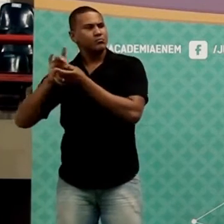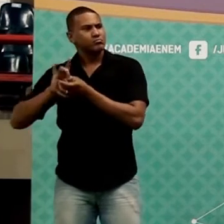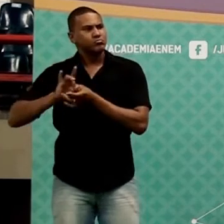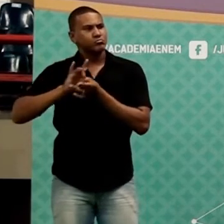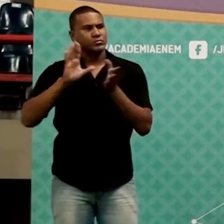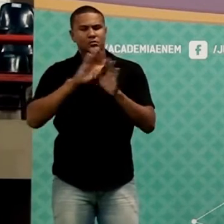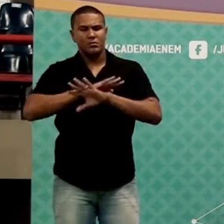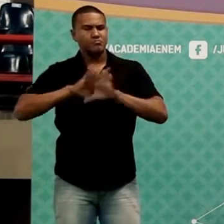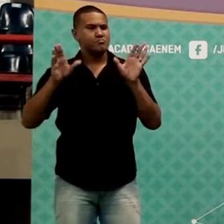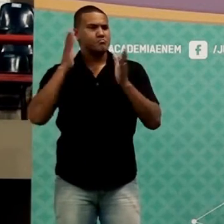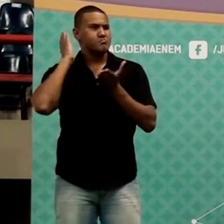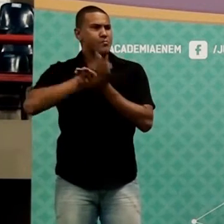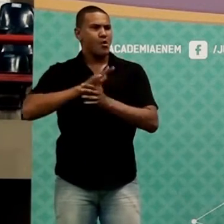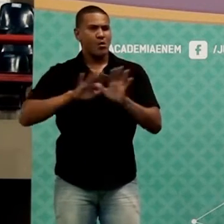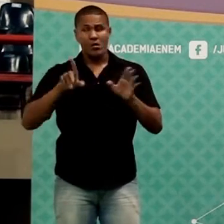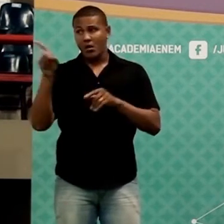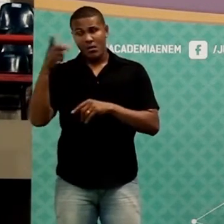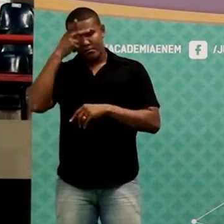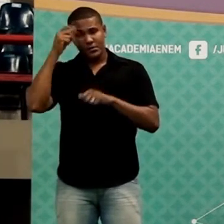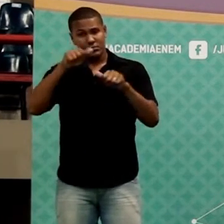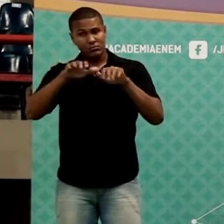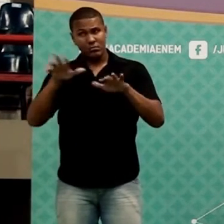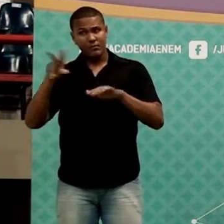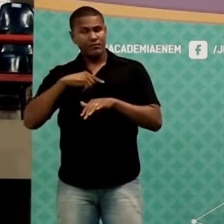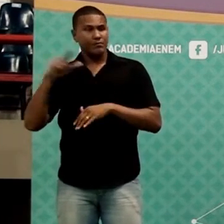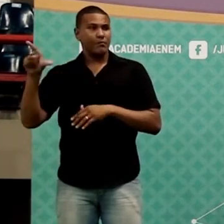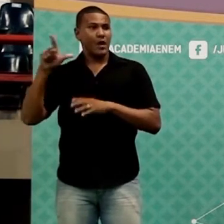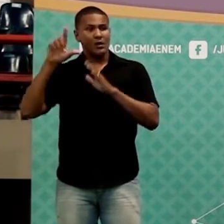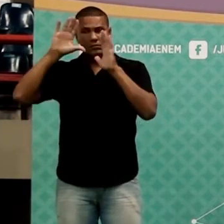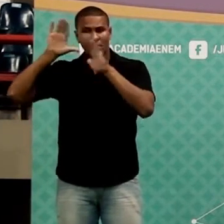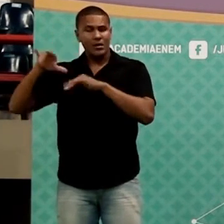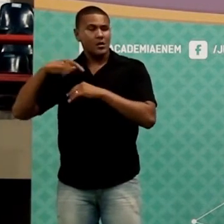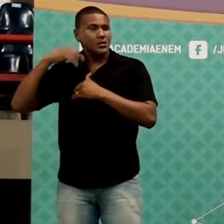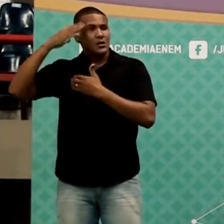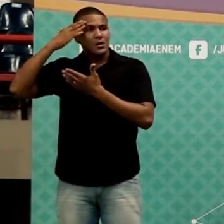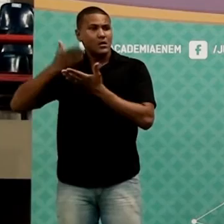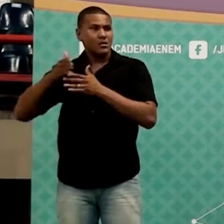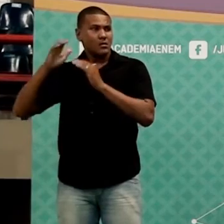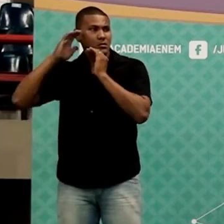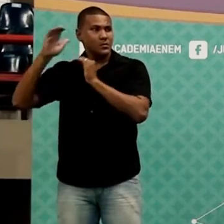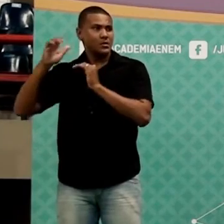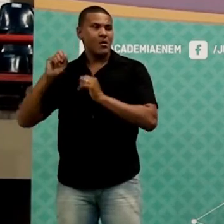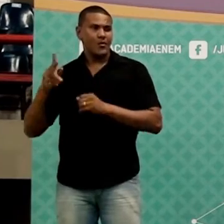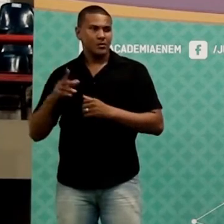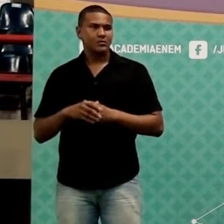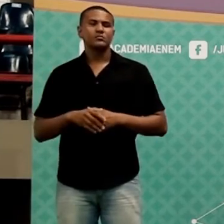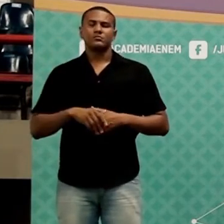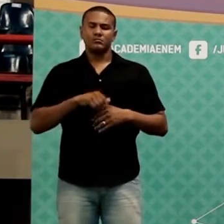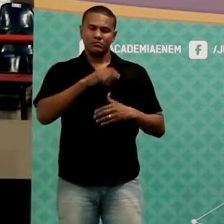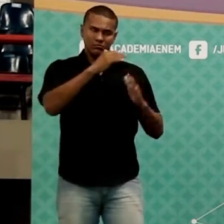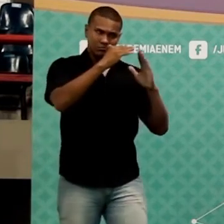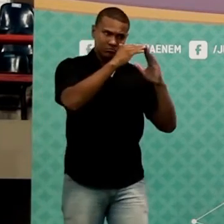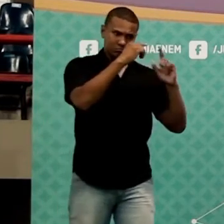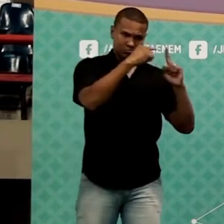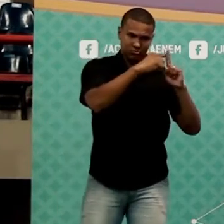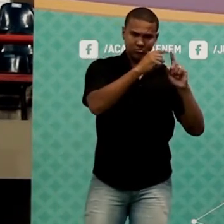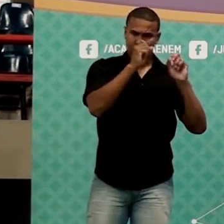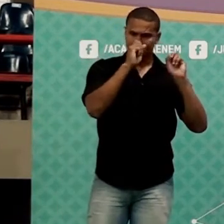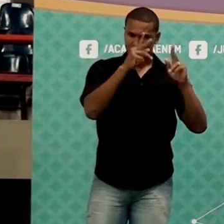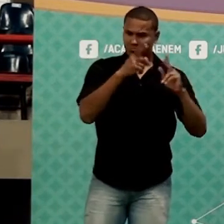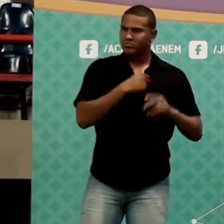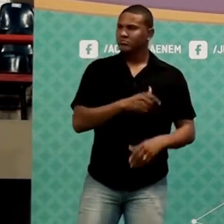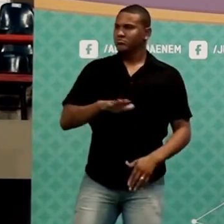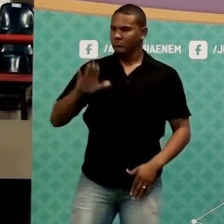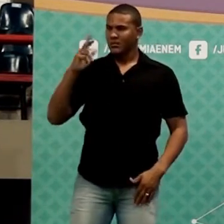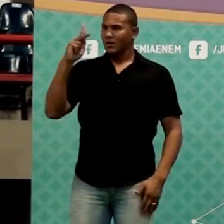vai ouvi-lo, mas vocês têm que dar o perdão a Lutero. E assim foi feito. A igreja deu a palavra chamada Paz